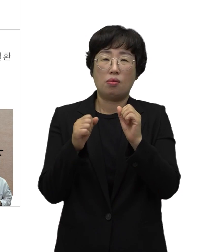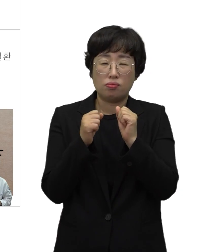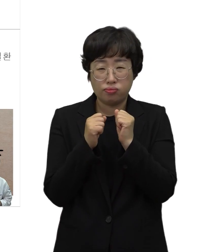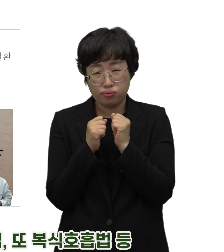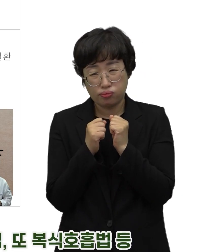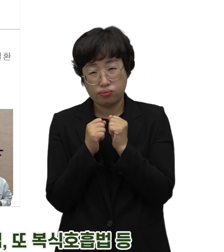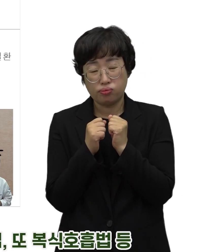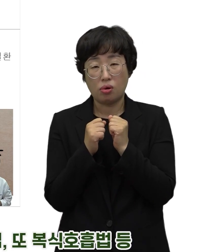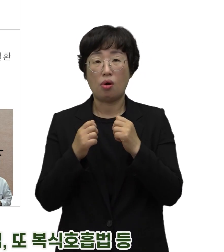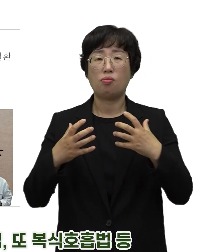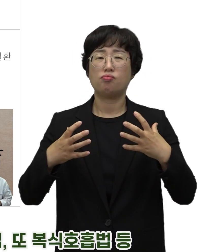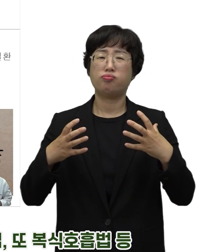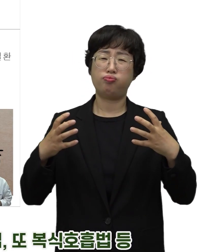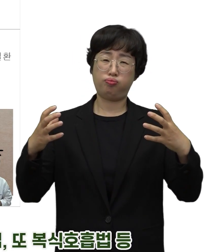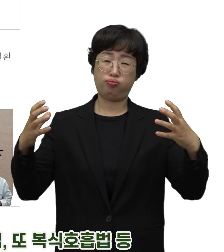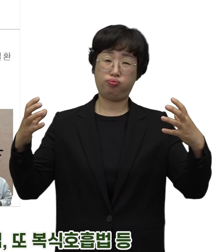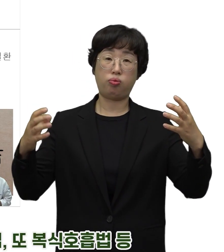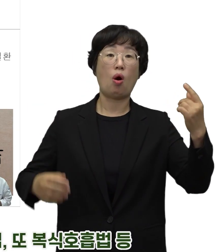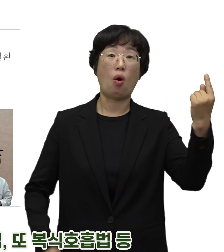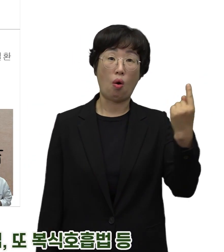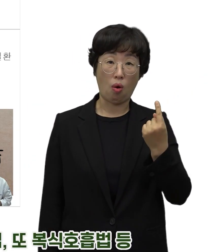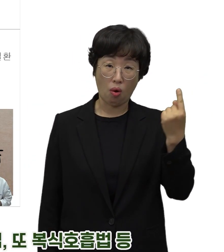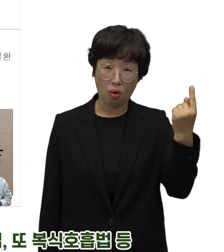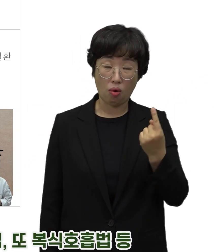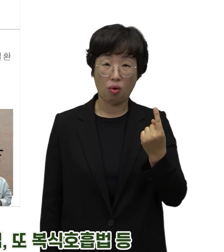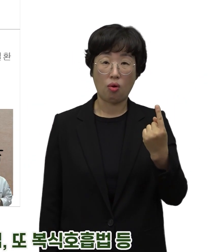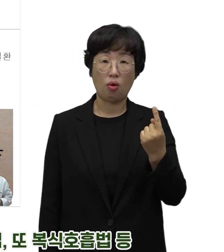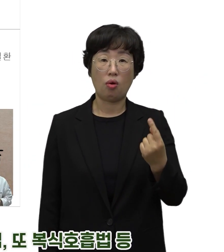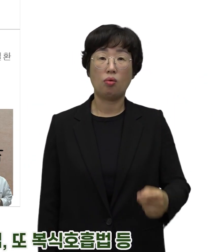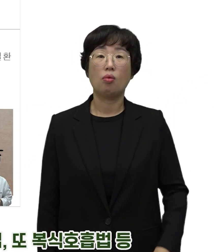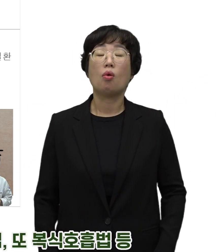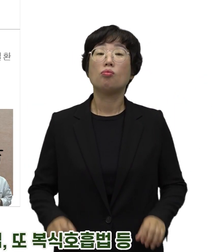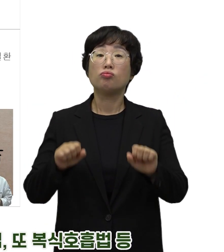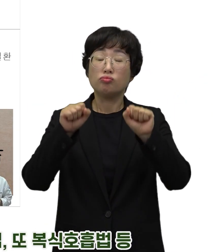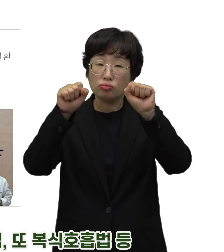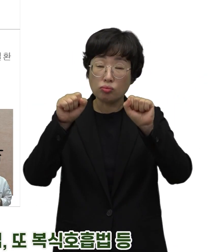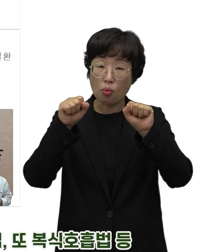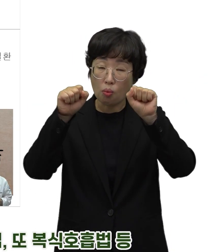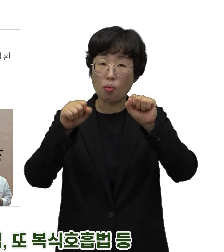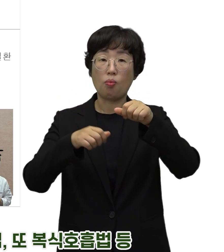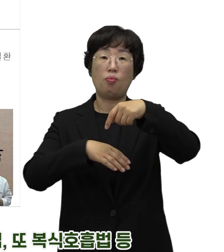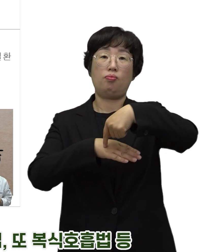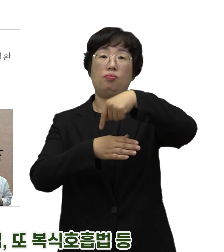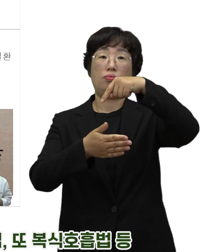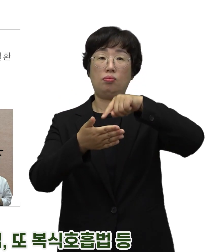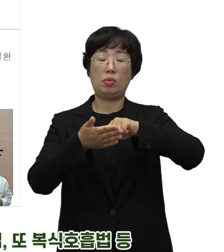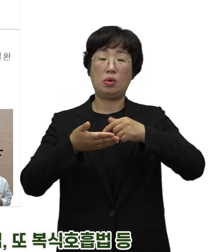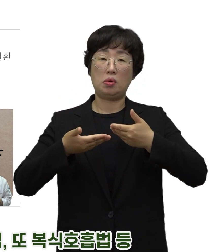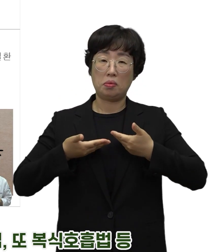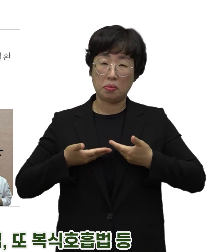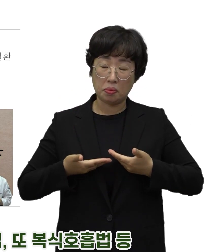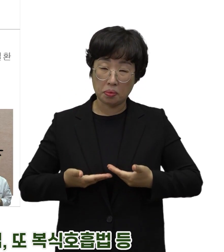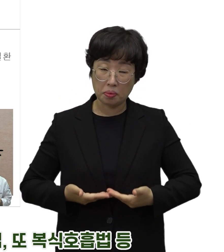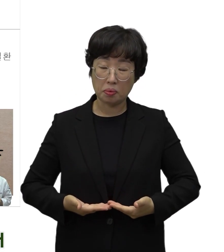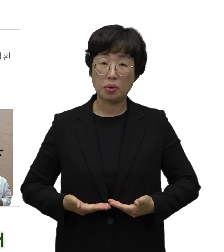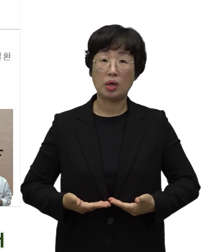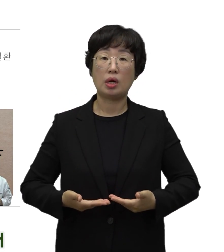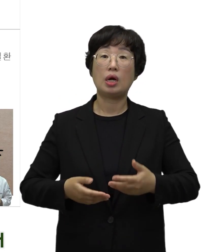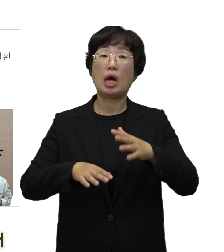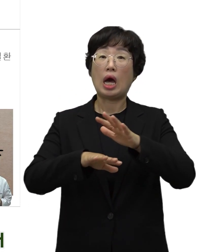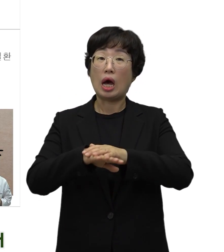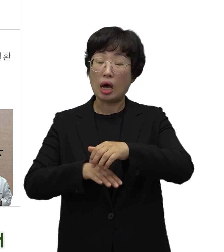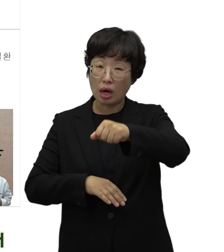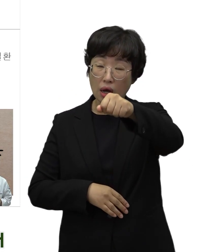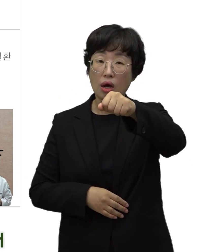초래하게 됩니다. 그래서 운동이라든지 음악 감상, 그 다음에 근육이완법, 또 복식호흡법 등